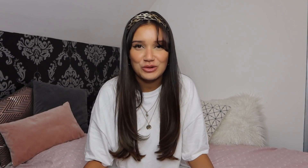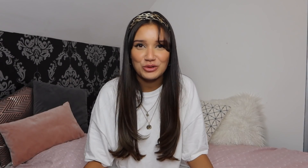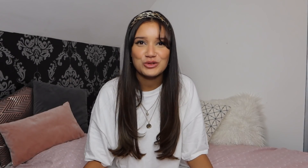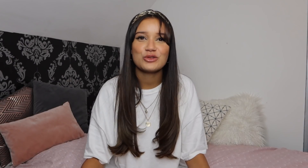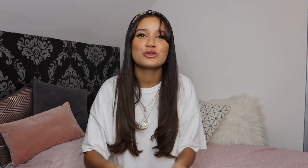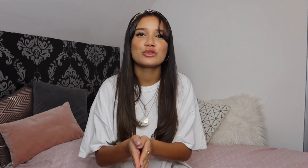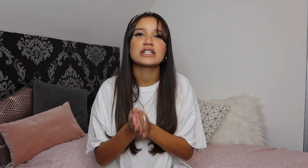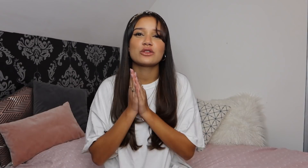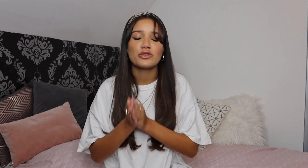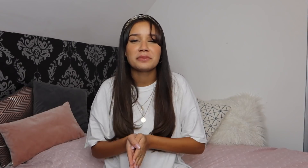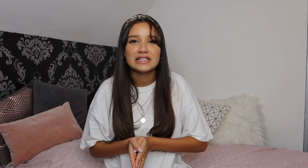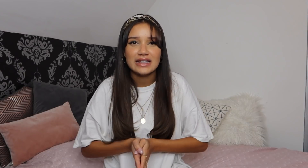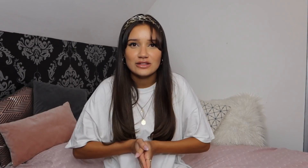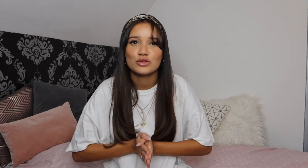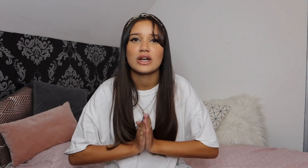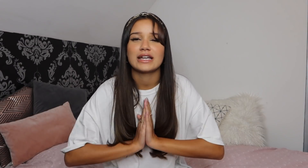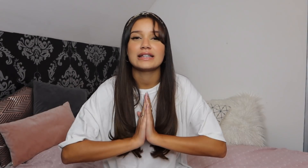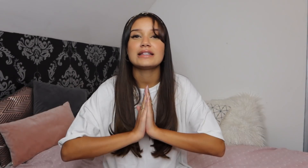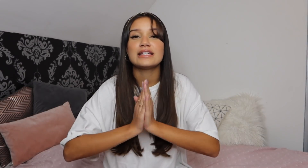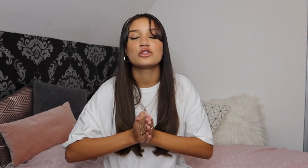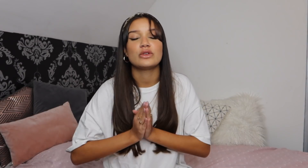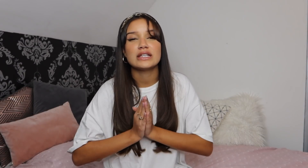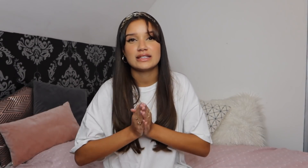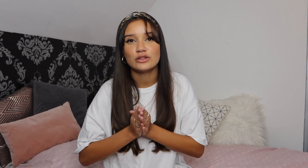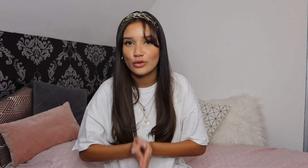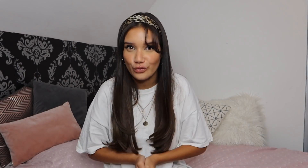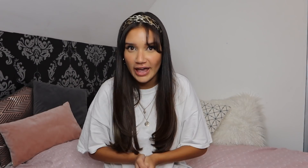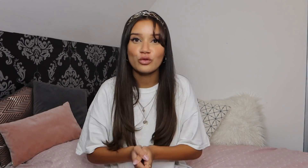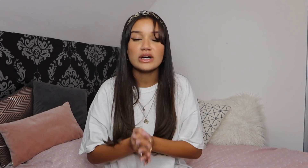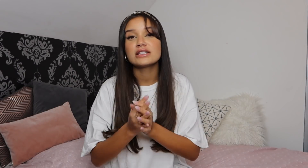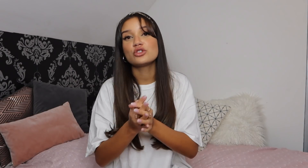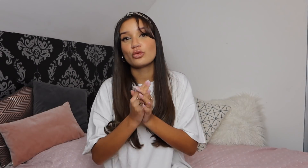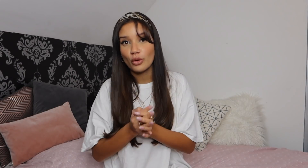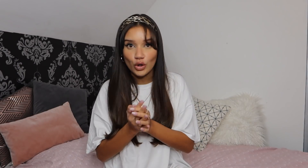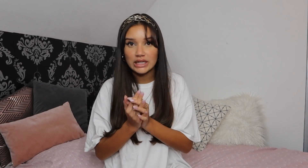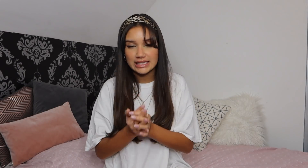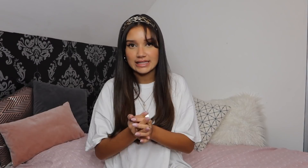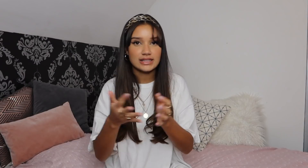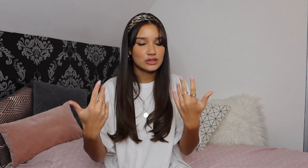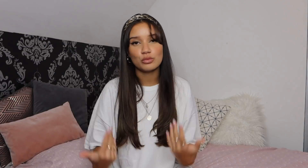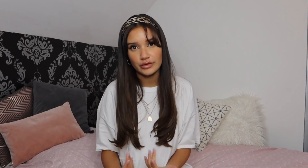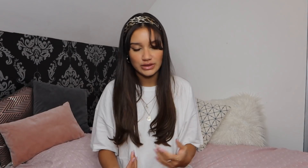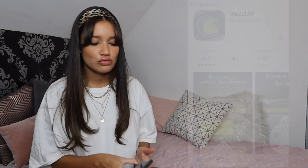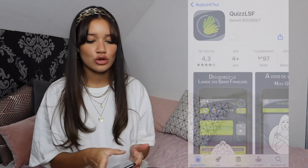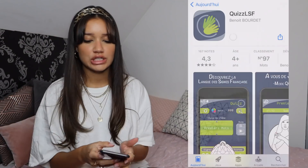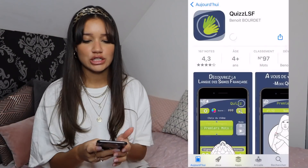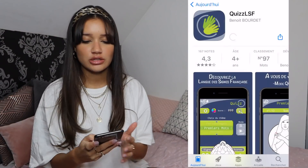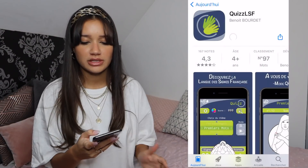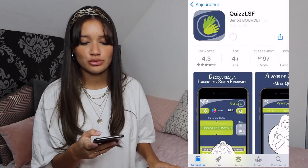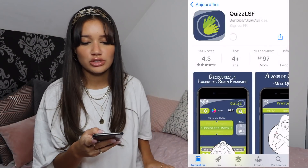autre chose. Donc j'ai trouvé un petit test sur internet et je vais essayer de le faire pour voir si je comprends les signes, si on me les faisait. Ou en cherchant un petit peu, j'ai